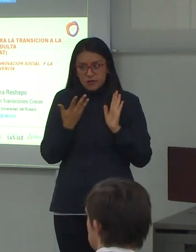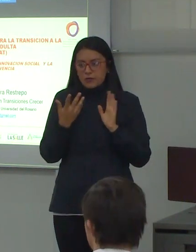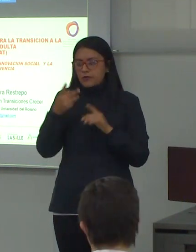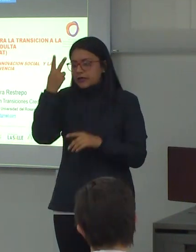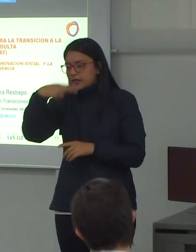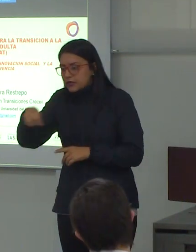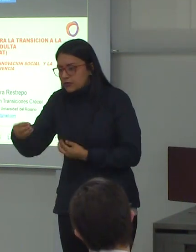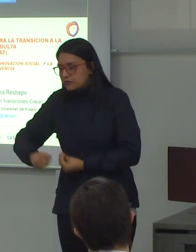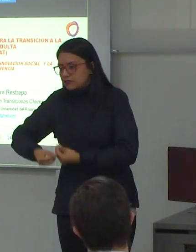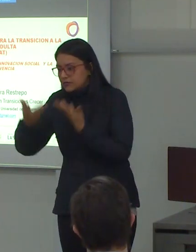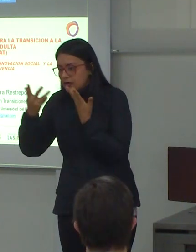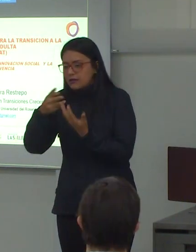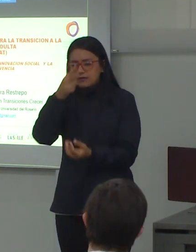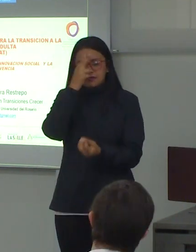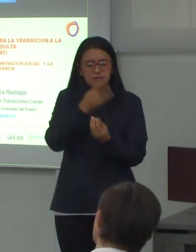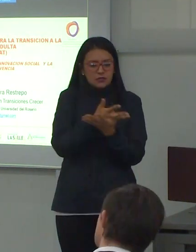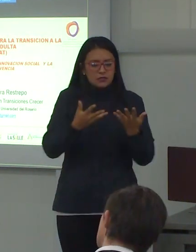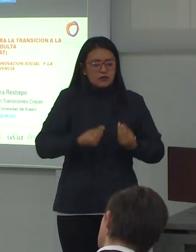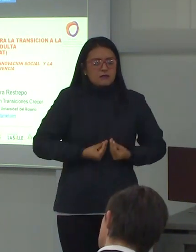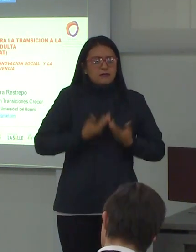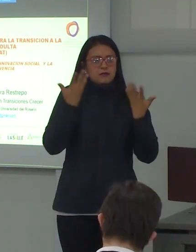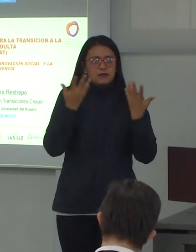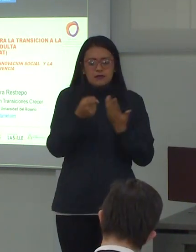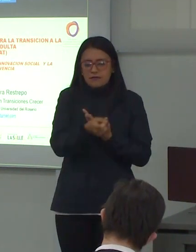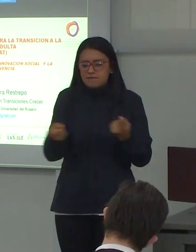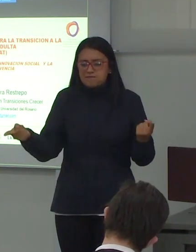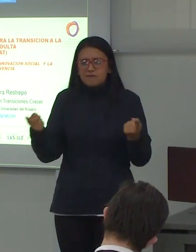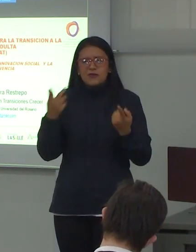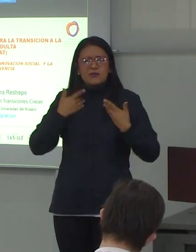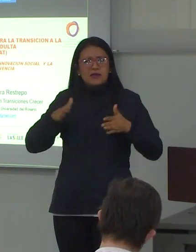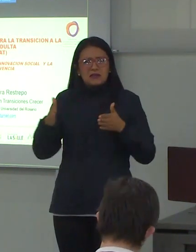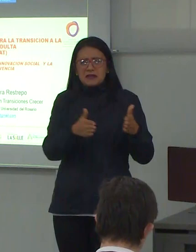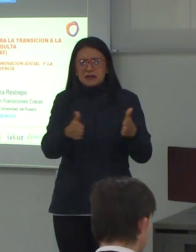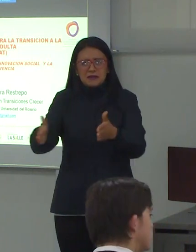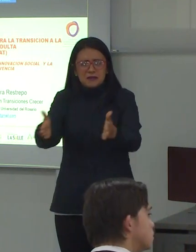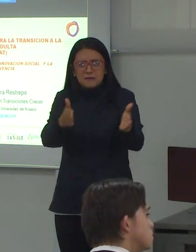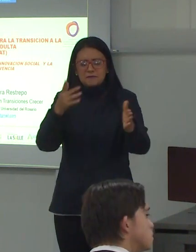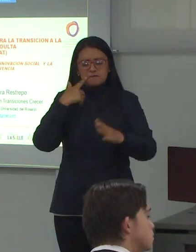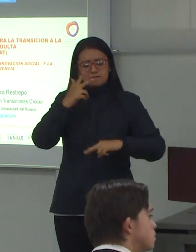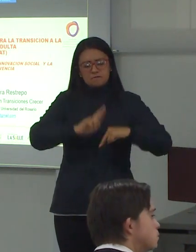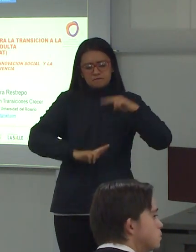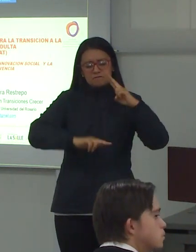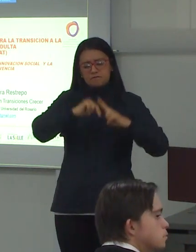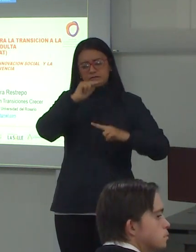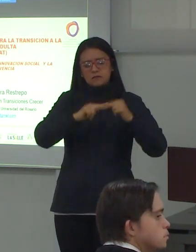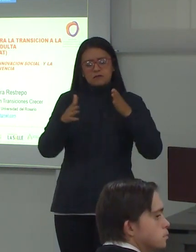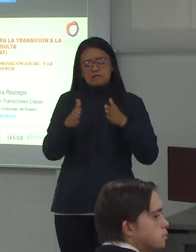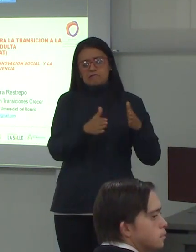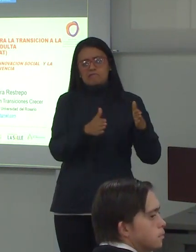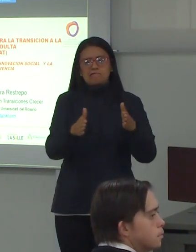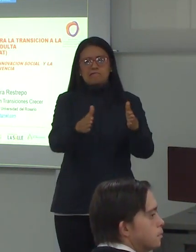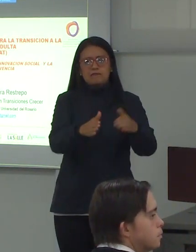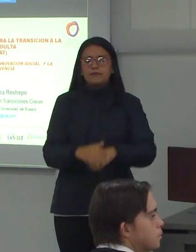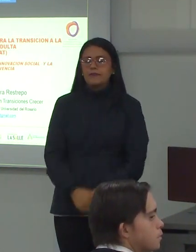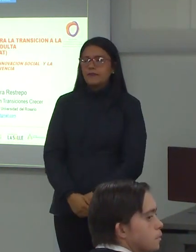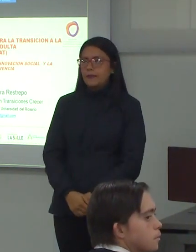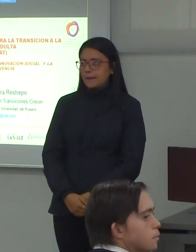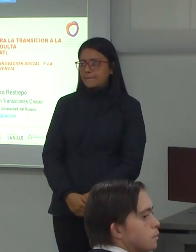hijos, como es viva la diversidad, como es vivo cualquier camino que se tiene que ir construyendo paso a paso.